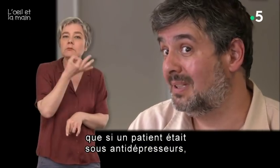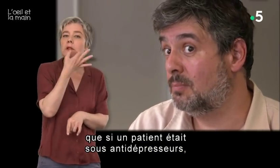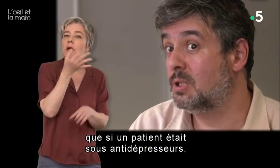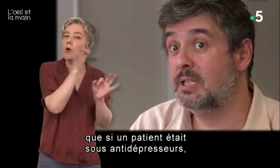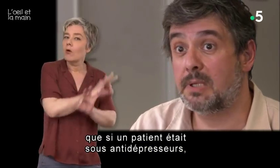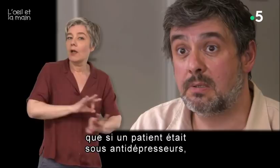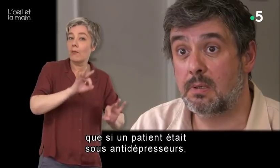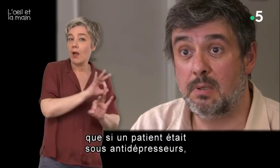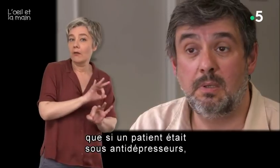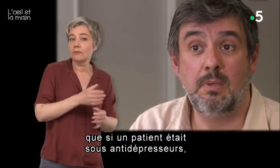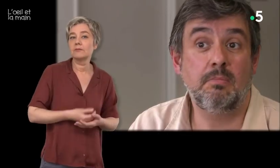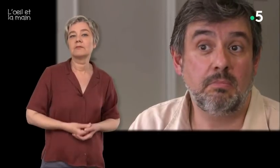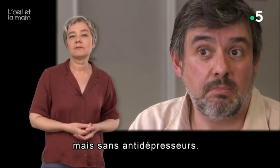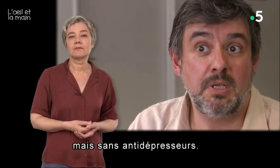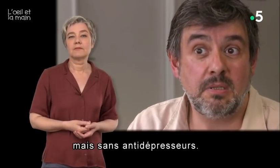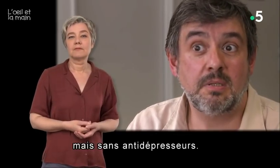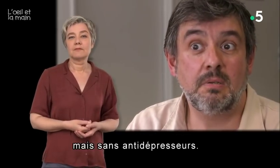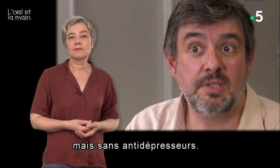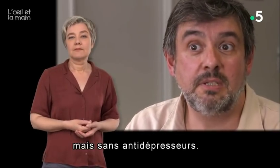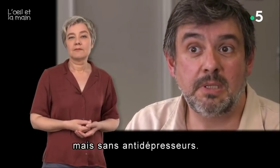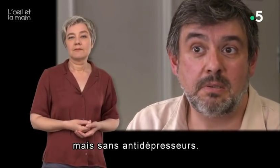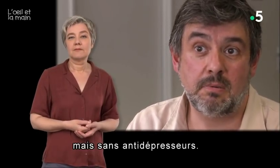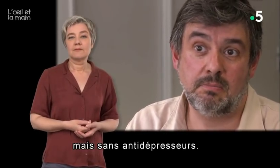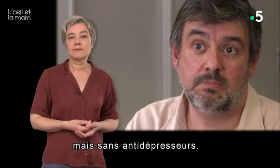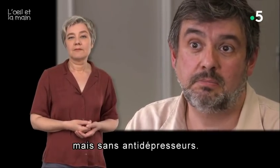traitement antidépresseur, mais sans antidépresseur.